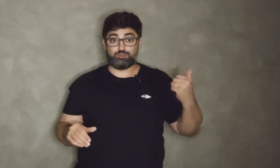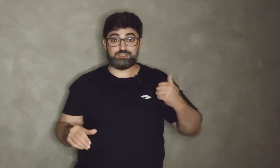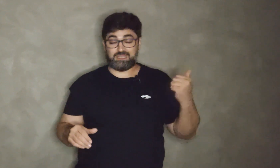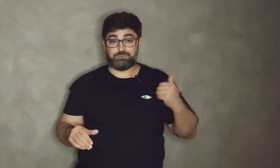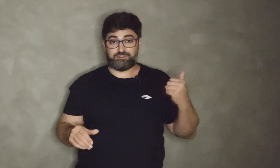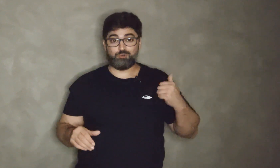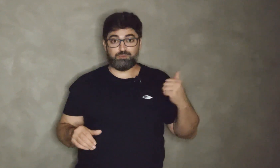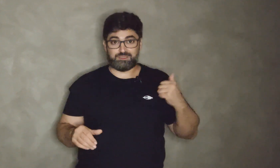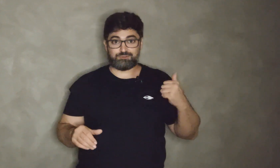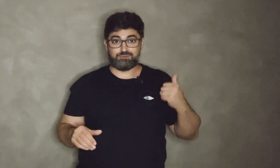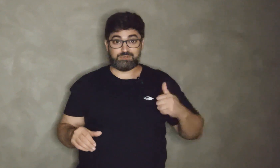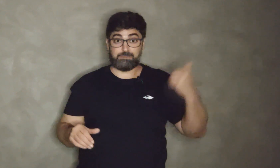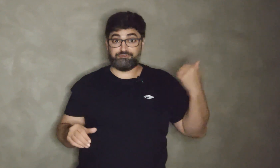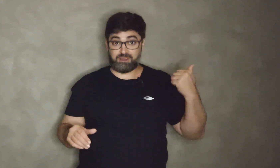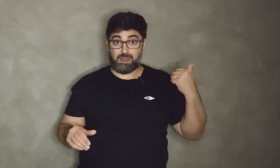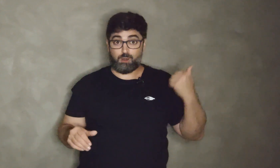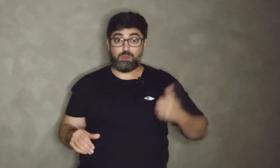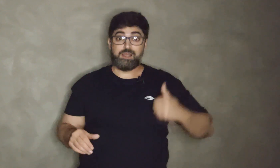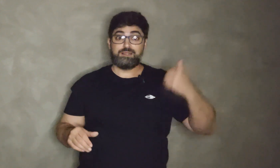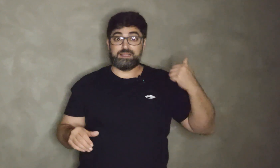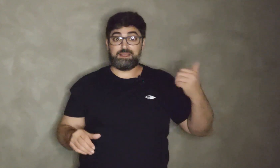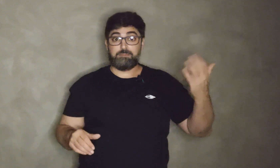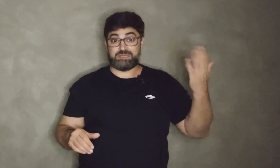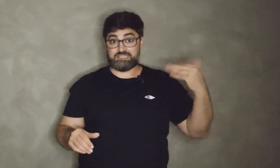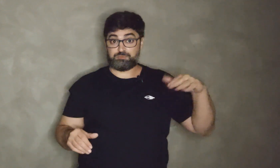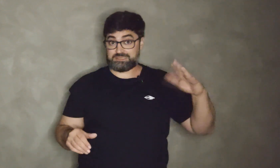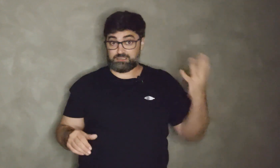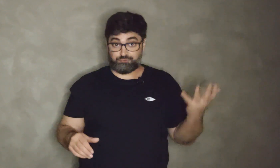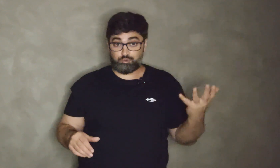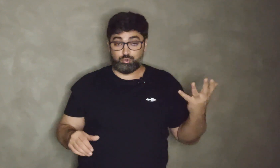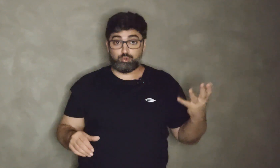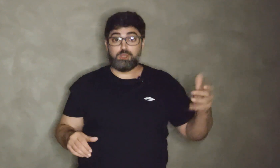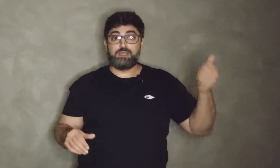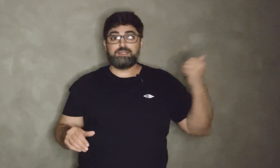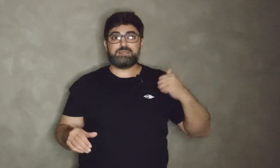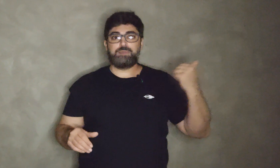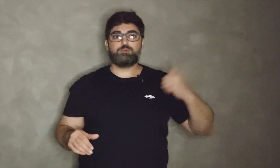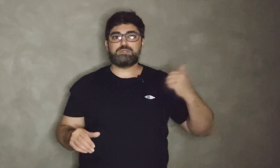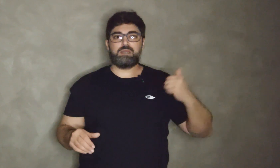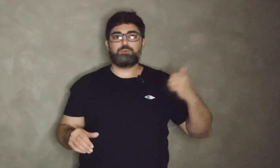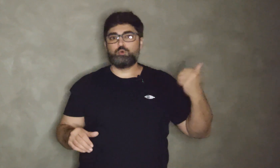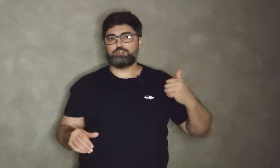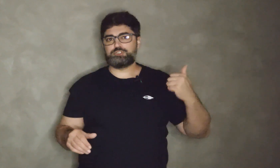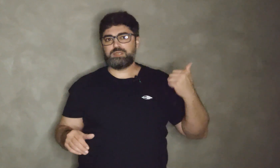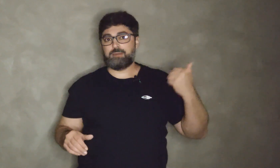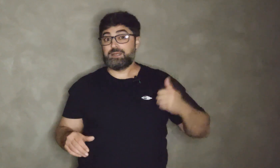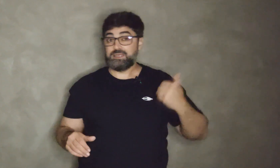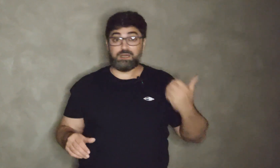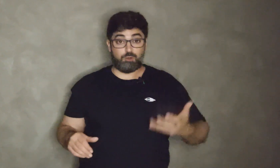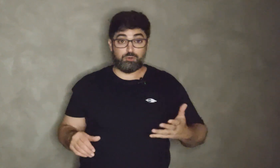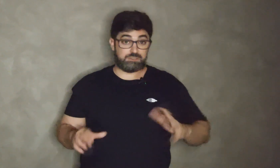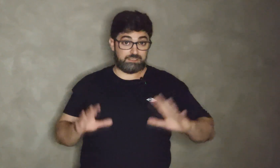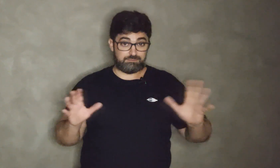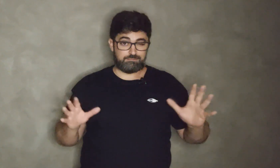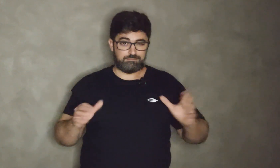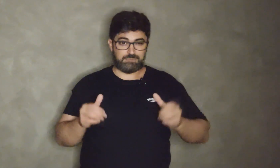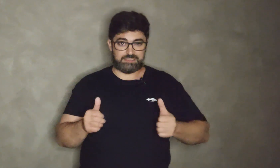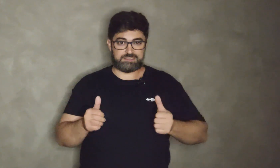de tempo vem no começo. Tempo verbal, né? Presente, passado e futuro, e também o tempo hoje, amanhã, ontem.